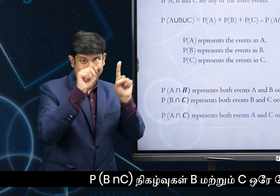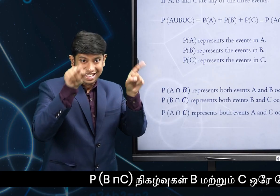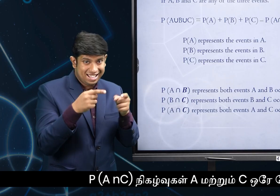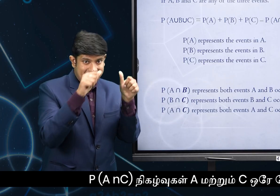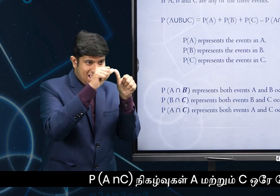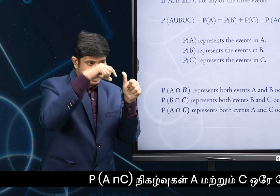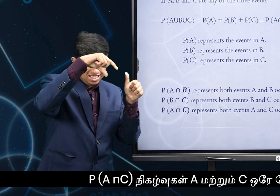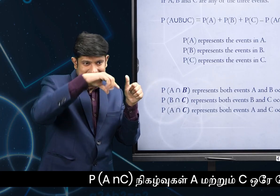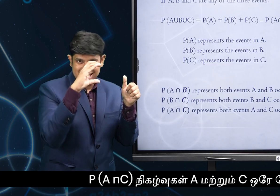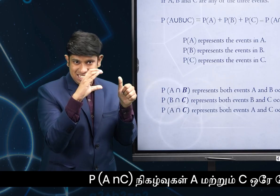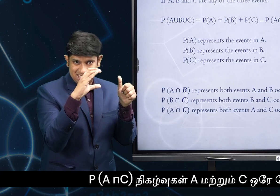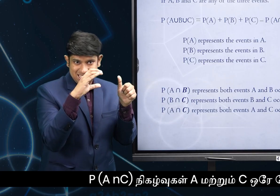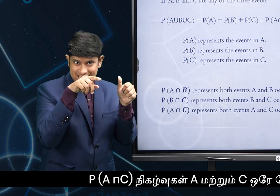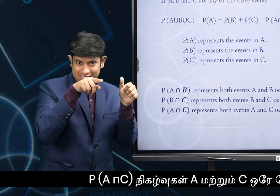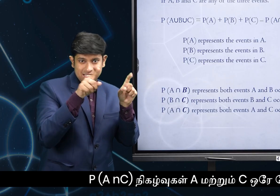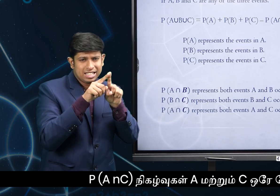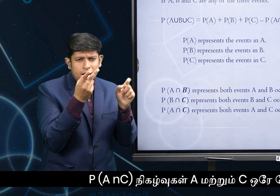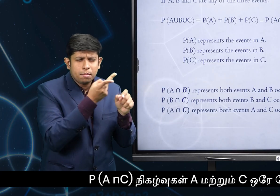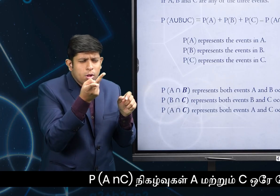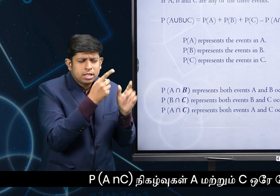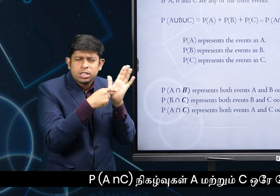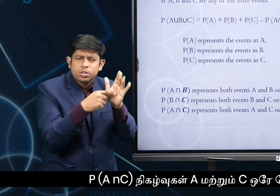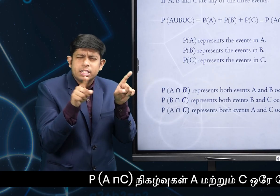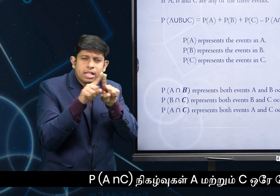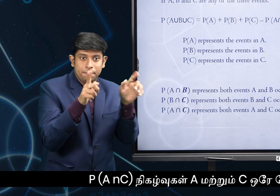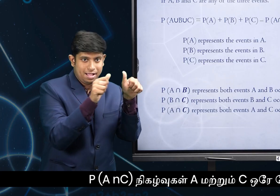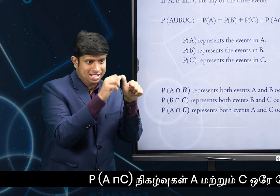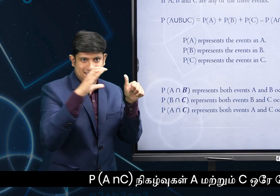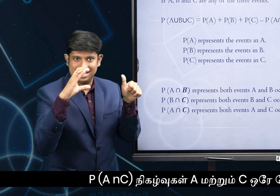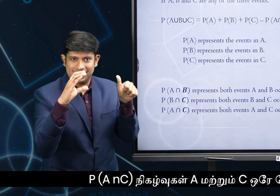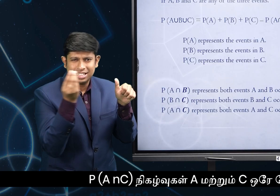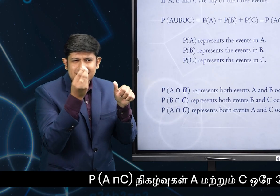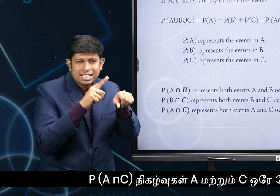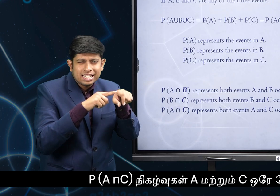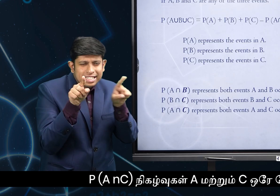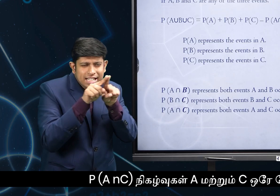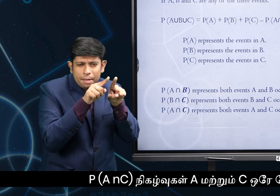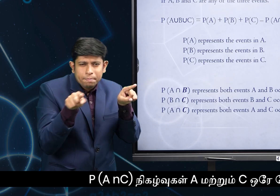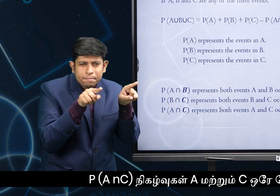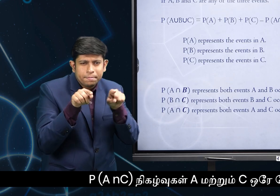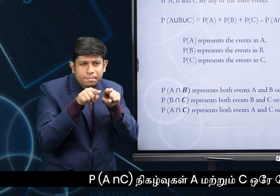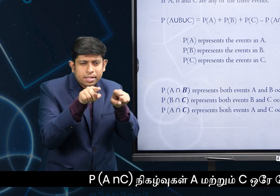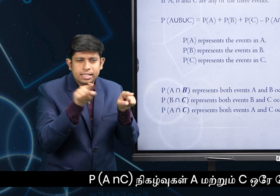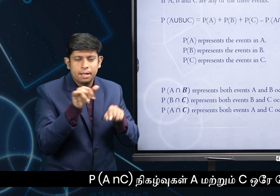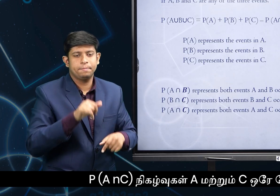P அடைப்புக்குறி A வெட்டுக்கணம் C நிகழ்வுகள் A மற்றும் C ஒரே நேரத்தில் நிகழும்.